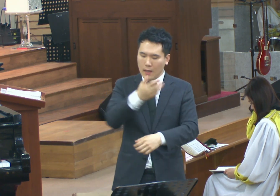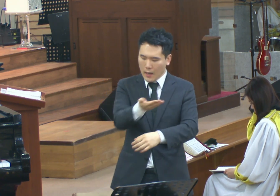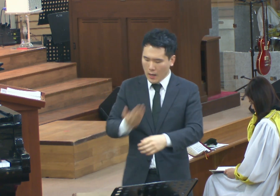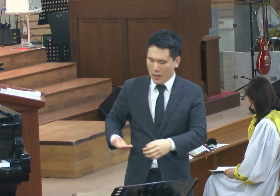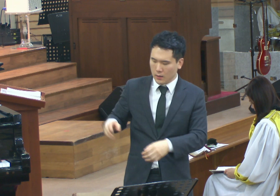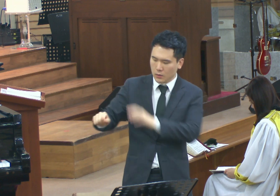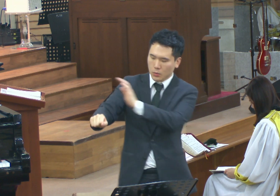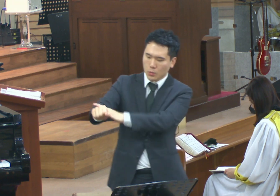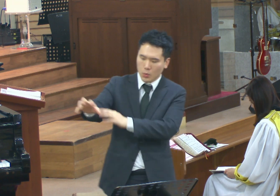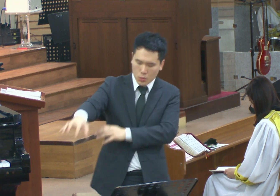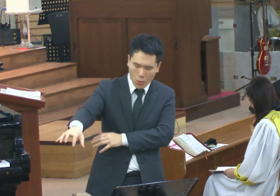계속 교류해요.